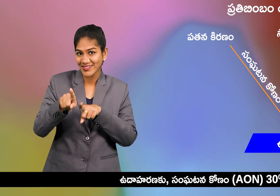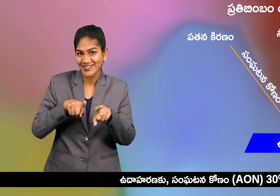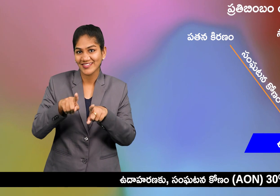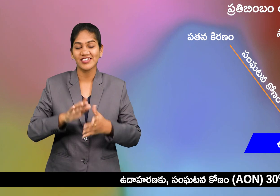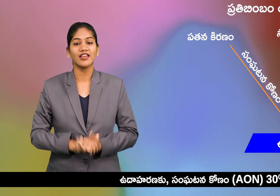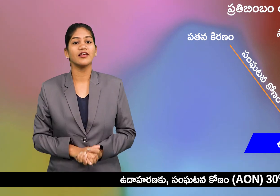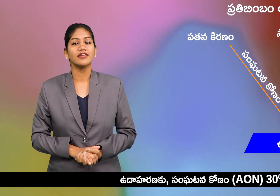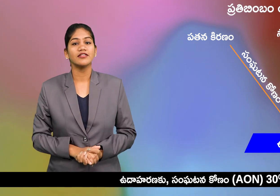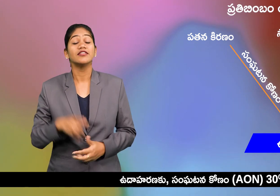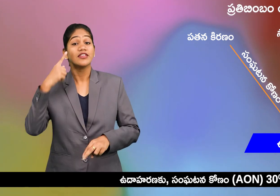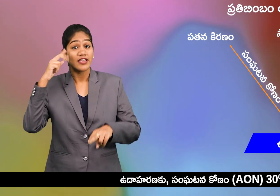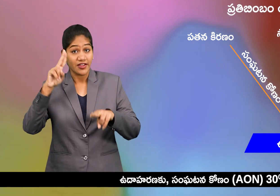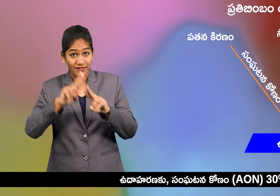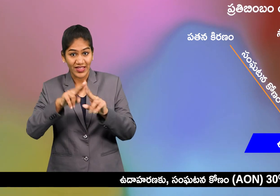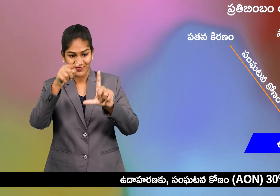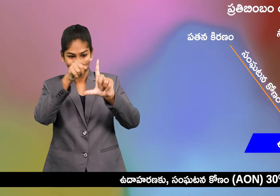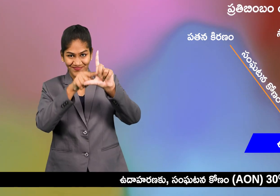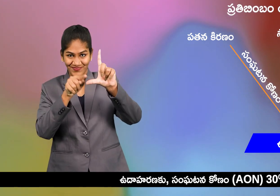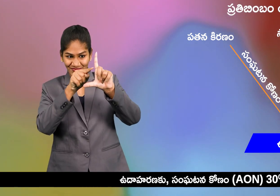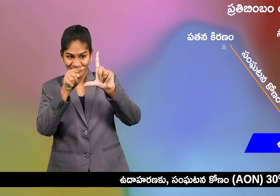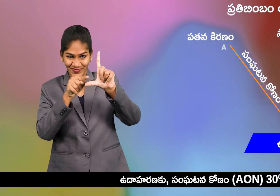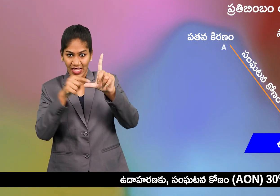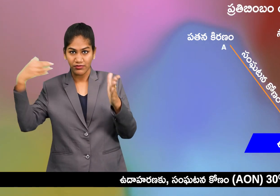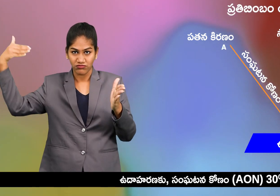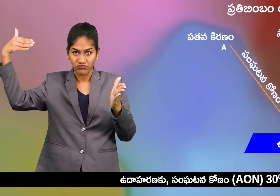ఉదాహరణకు సంఘటన కోణం AON 30 డిగ్రీలు అయితే